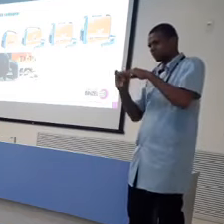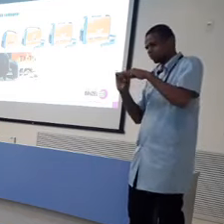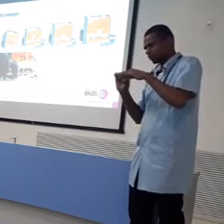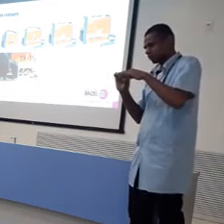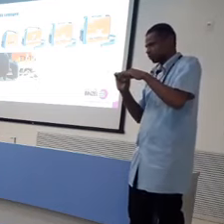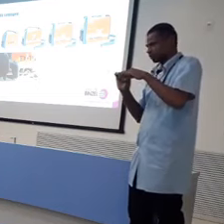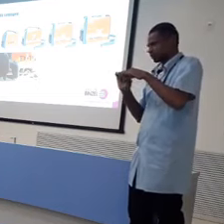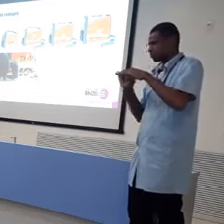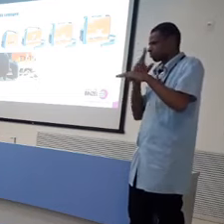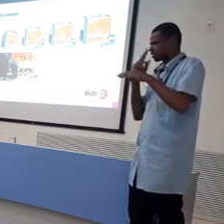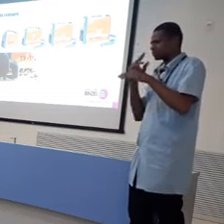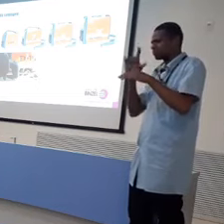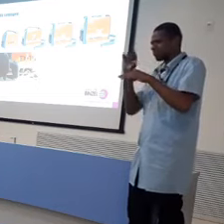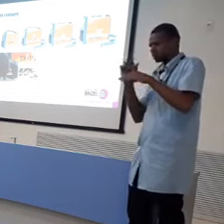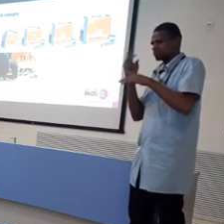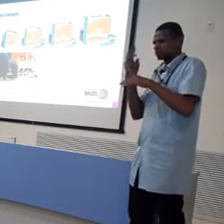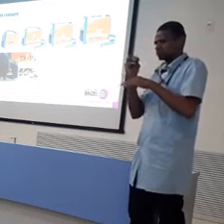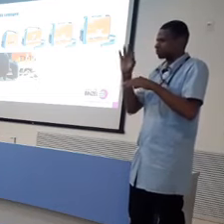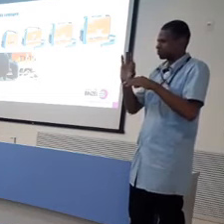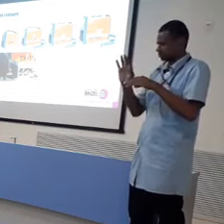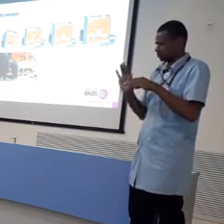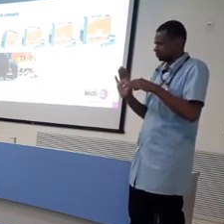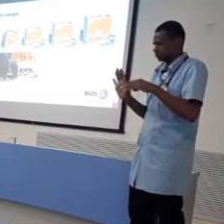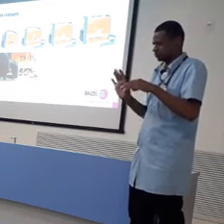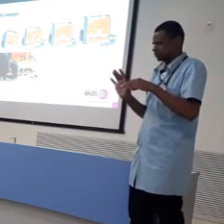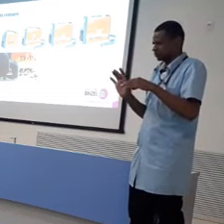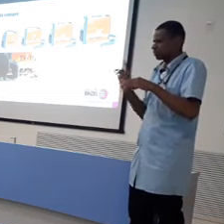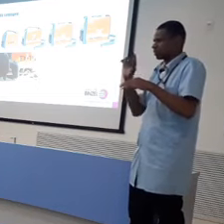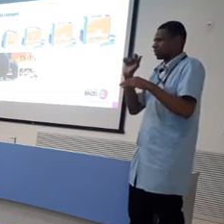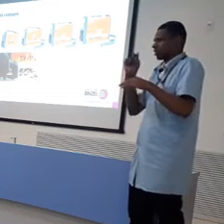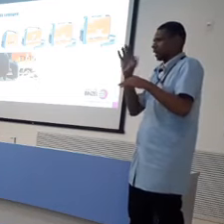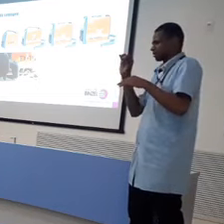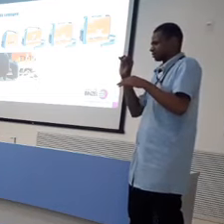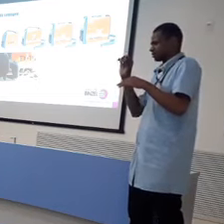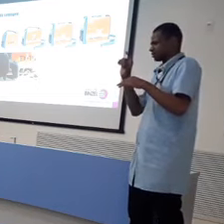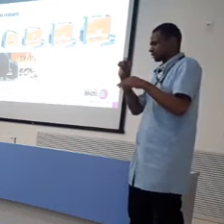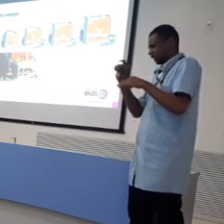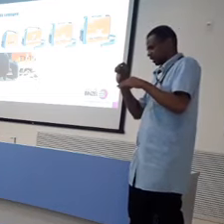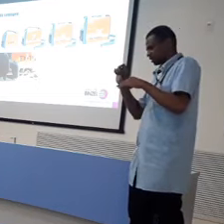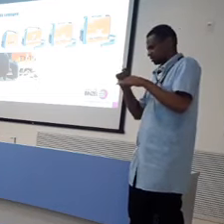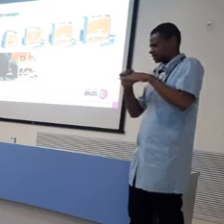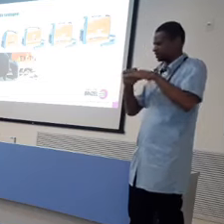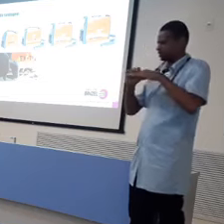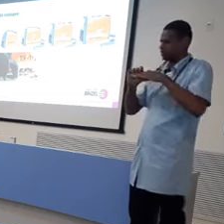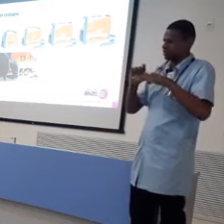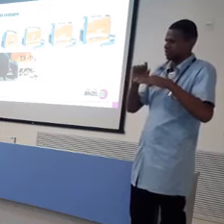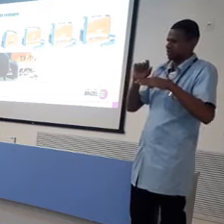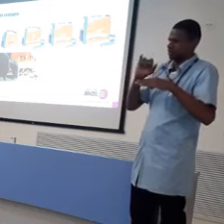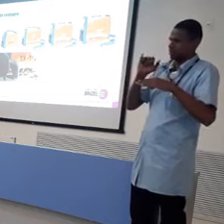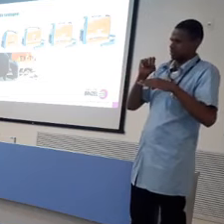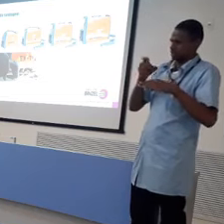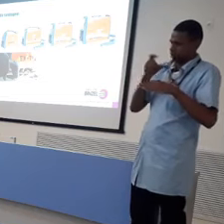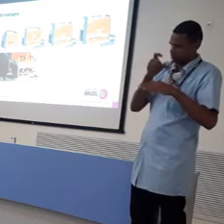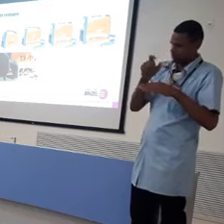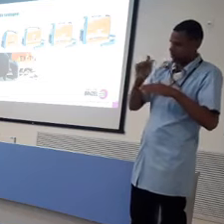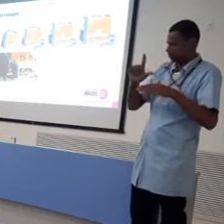é 30% que a gente fala. Então, se ela corta 10 no aço carbono, a gente recomenda 7 no inox, 7 no